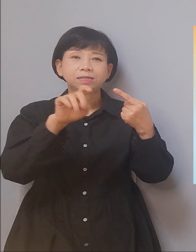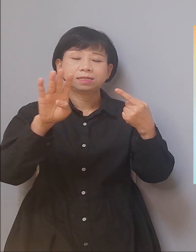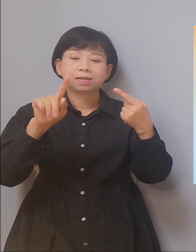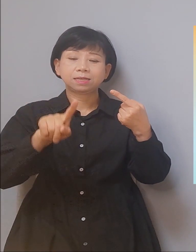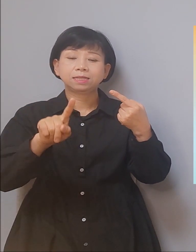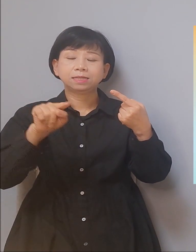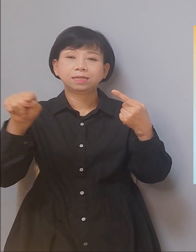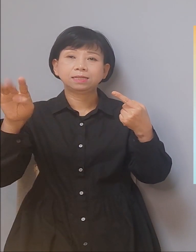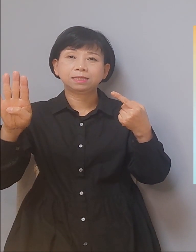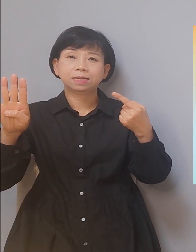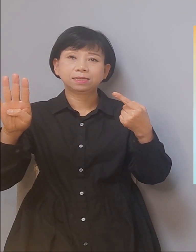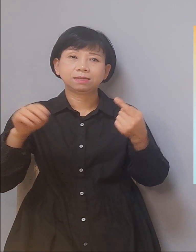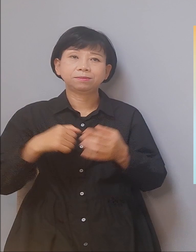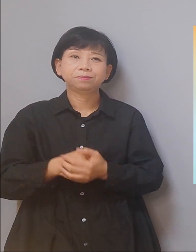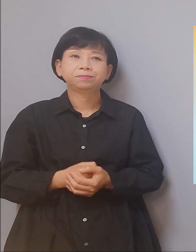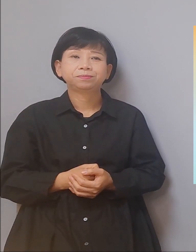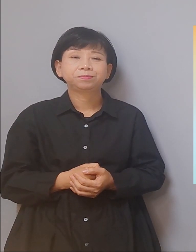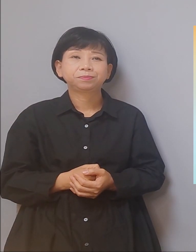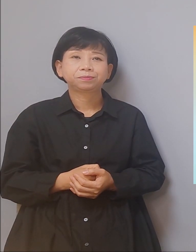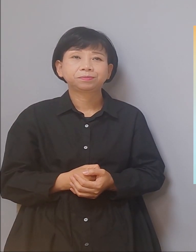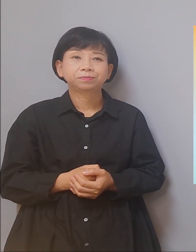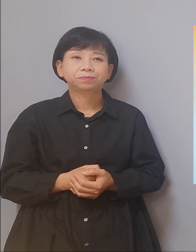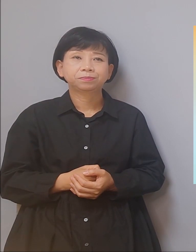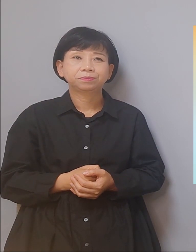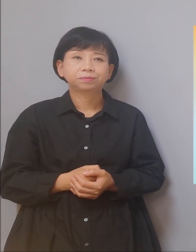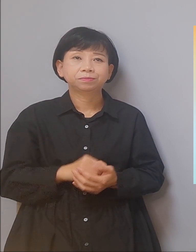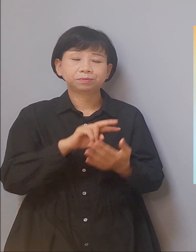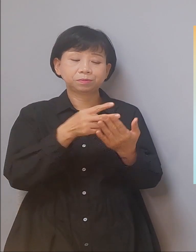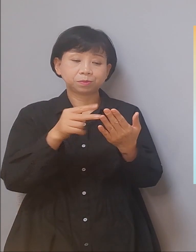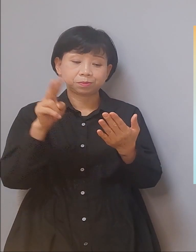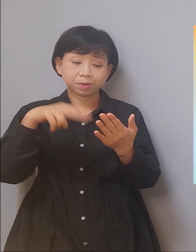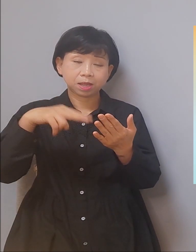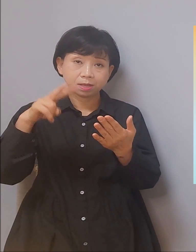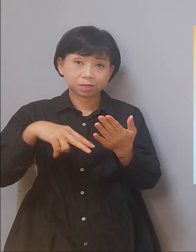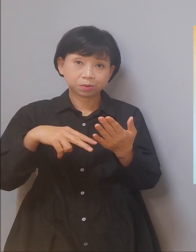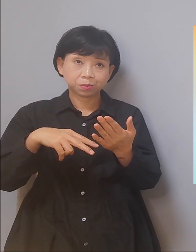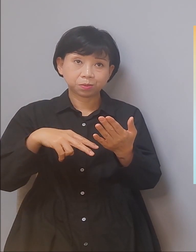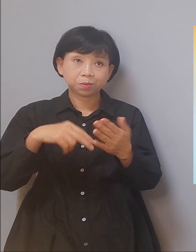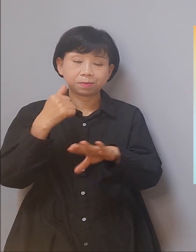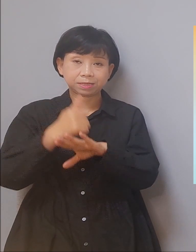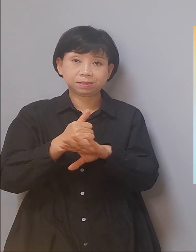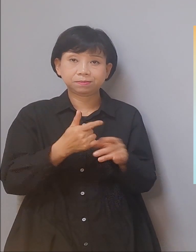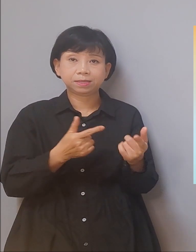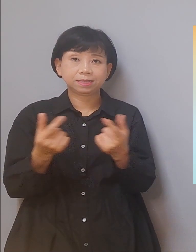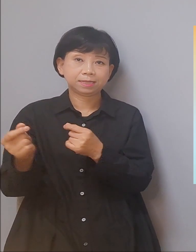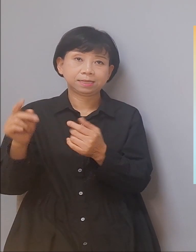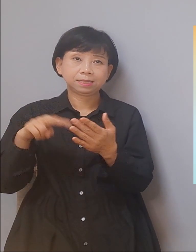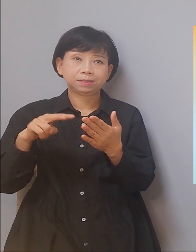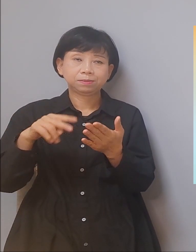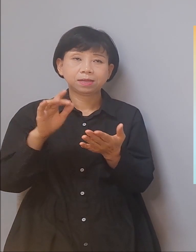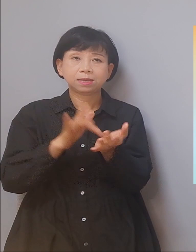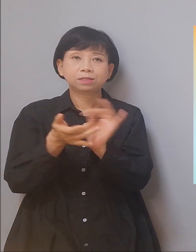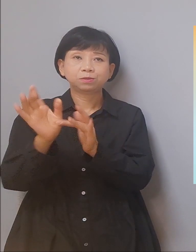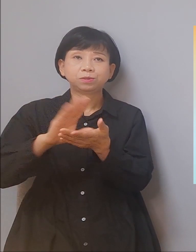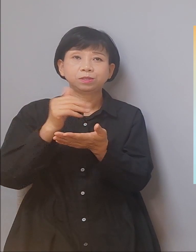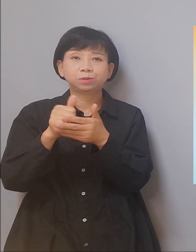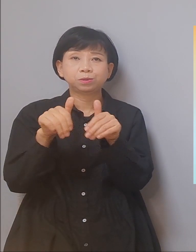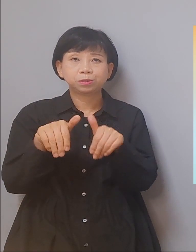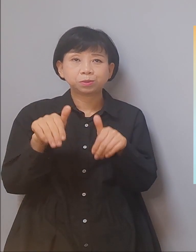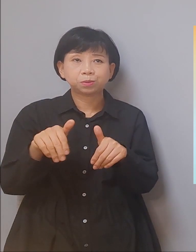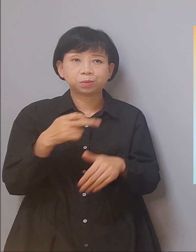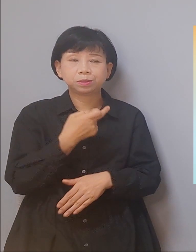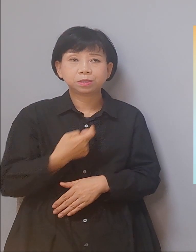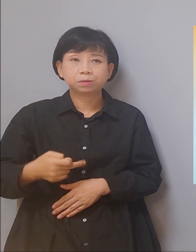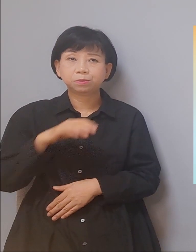1절로 4절 말씀입니다. 우리 한 절씩 교독하고 4절은 우리 한 목소리로 보도록 하겠습니다. 예수 그리스도의 종이며